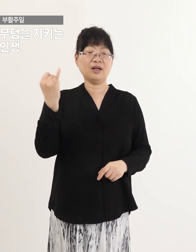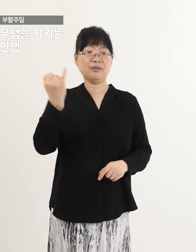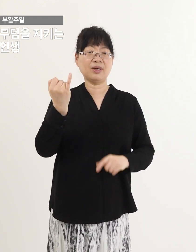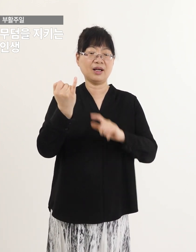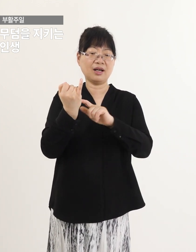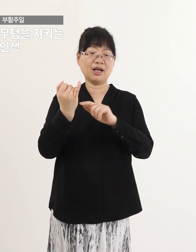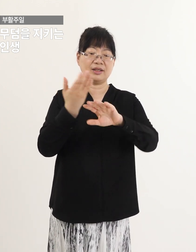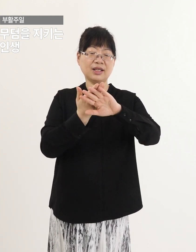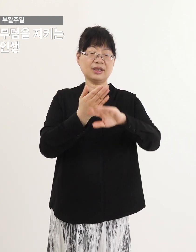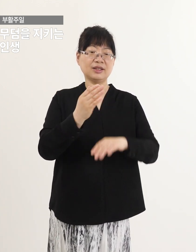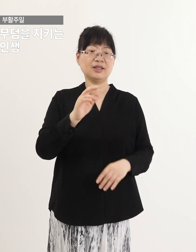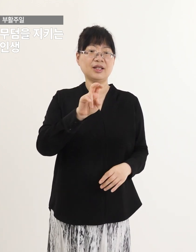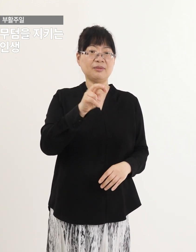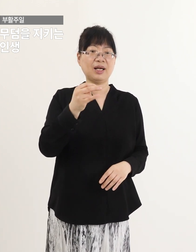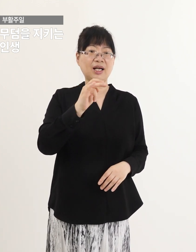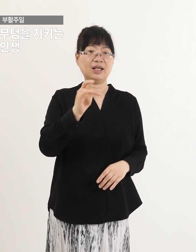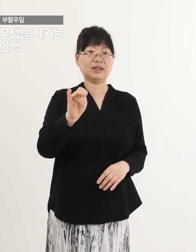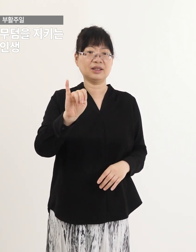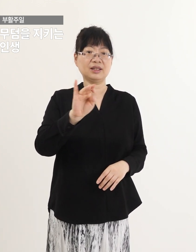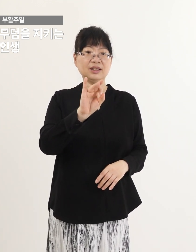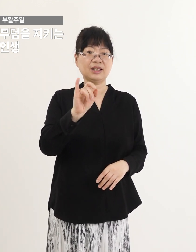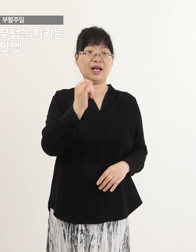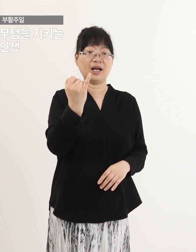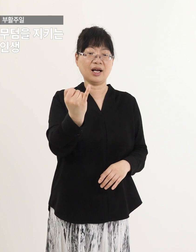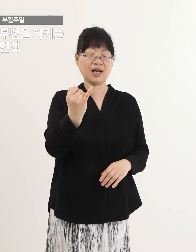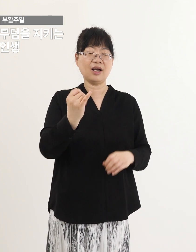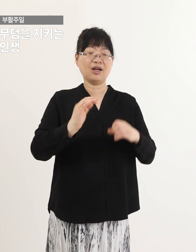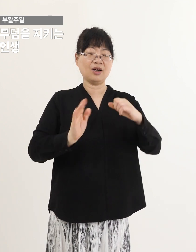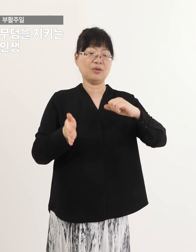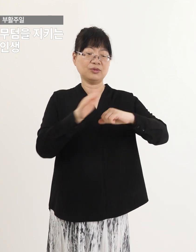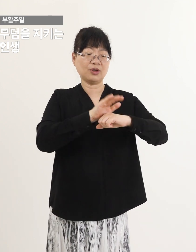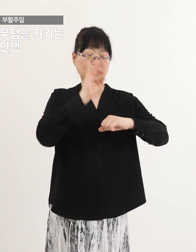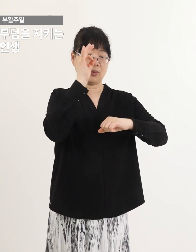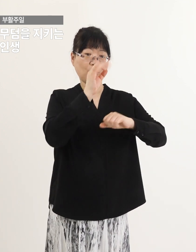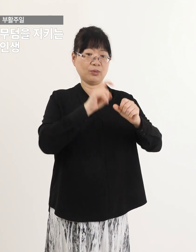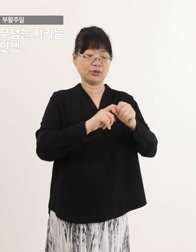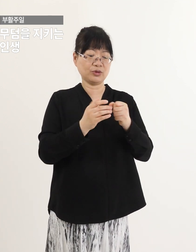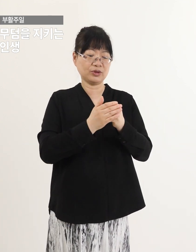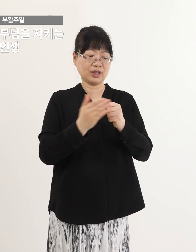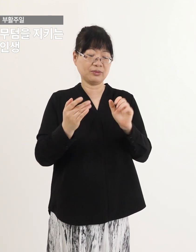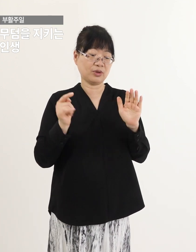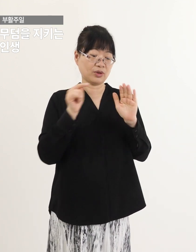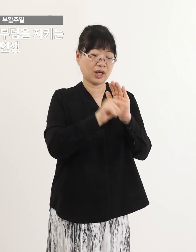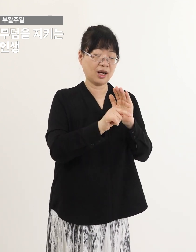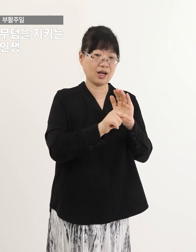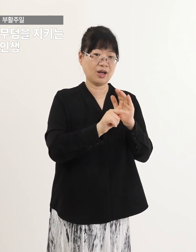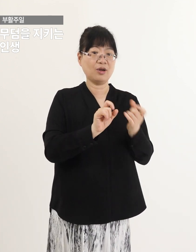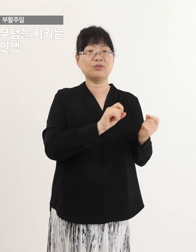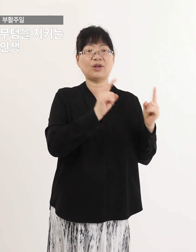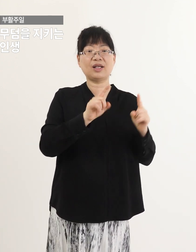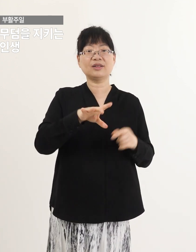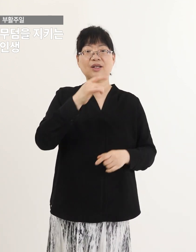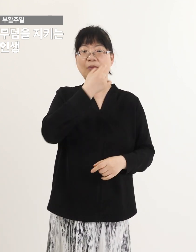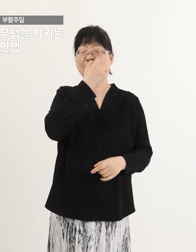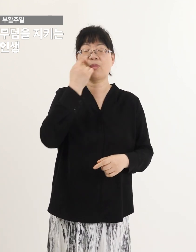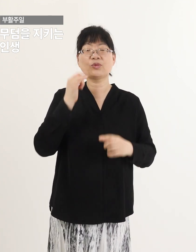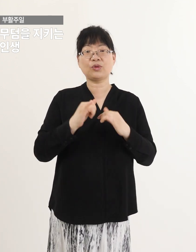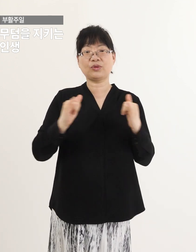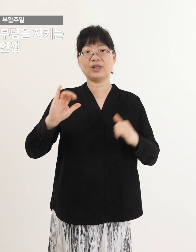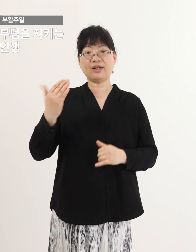다른 마리아가 무덤을 보려고 갔더니, 이 부활의 첫 목격자가 되는 거죠. 8절로 넘어가